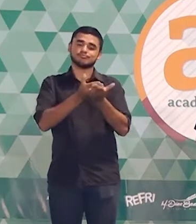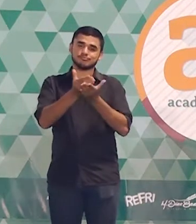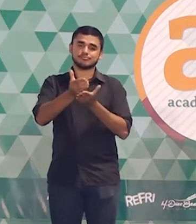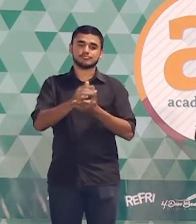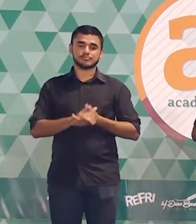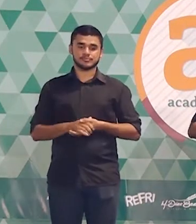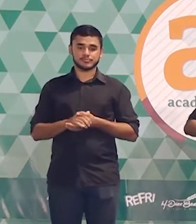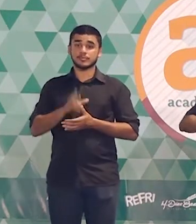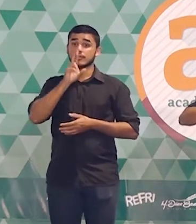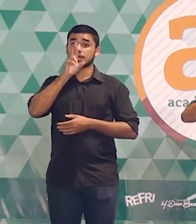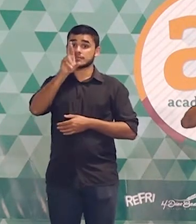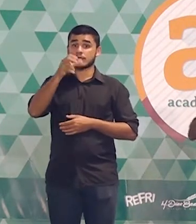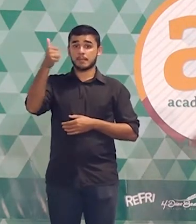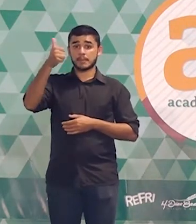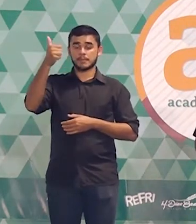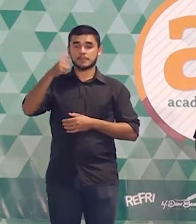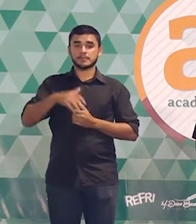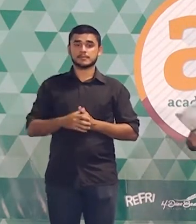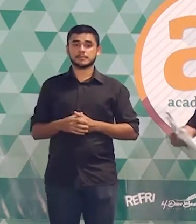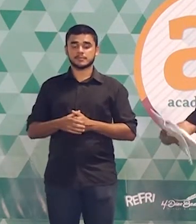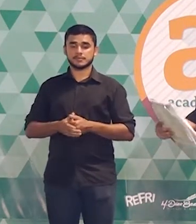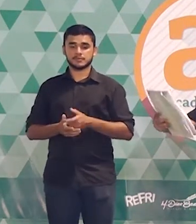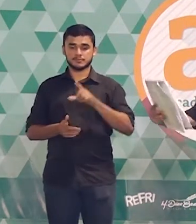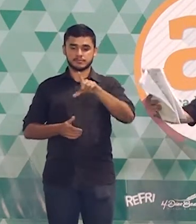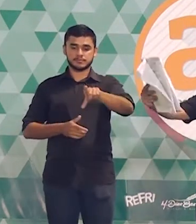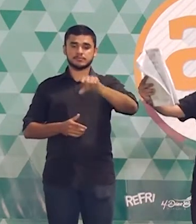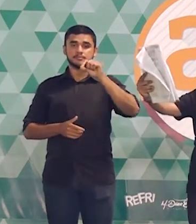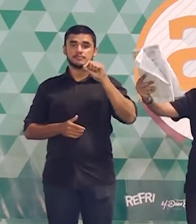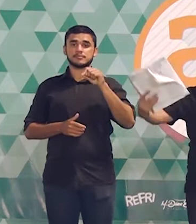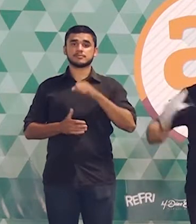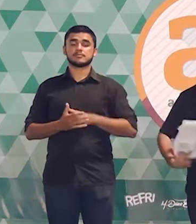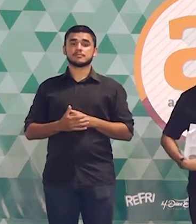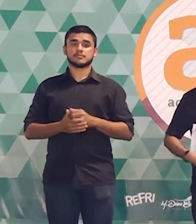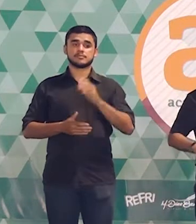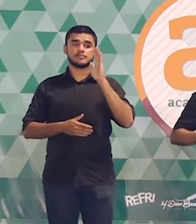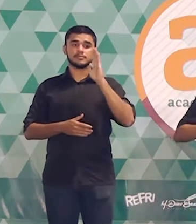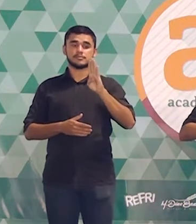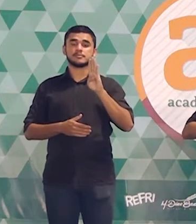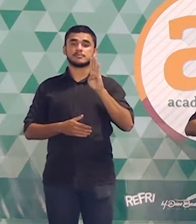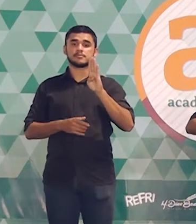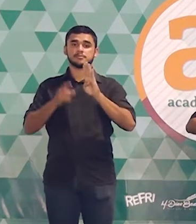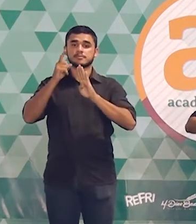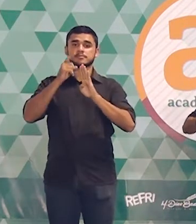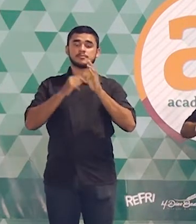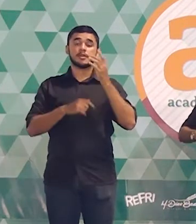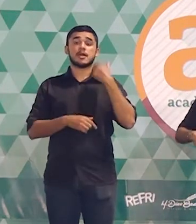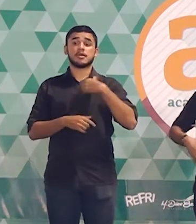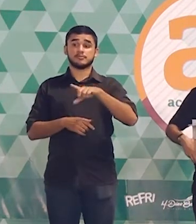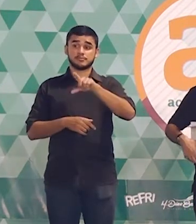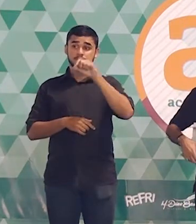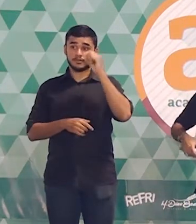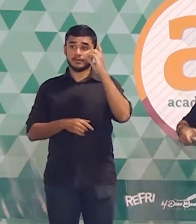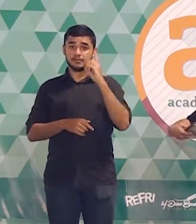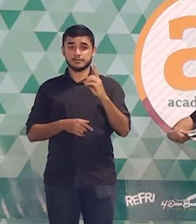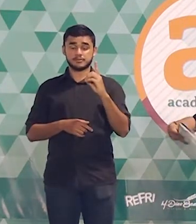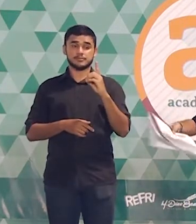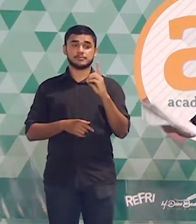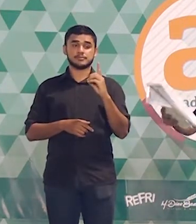a resposta da primeira questão. Está na alternativa D. Na alternativa D